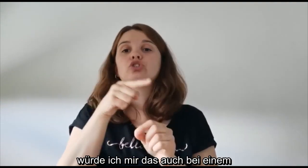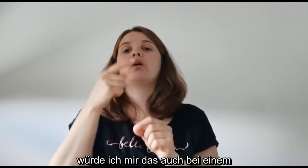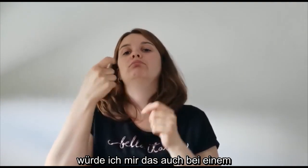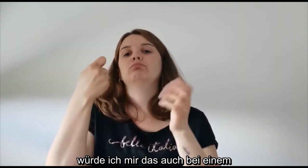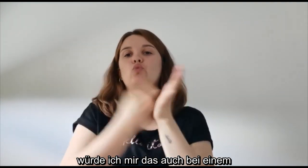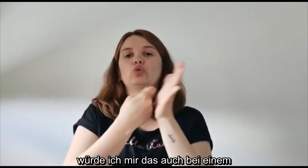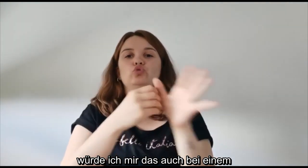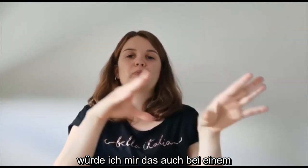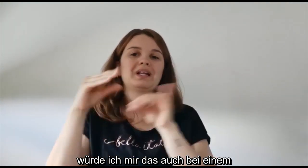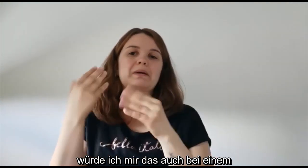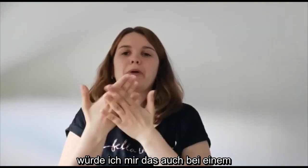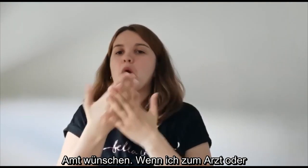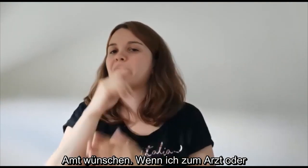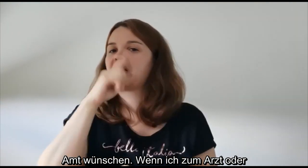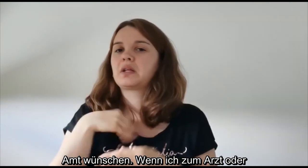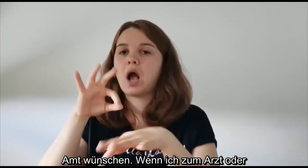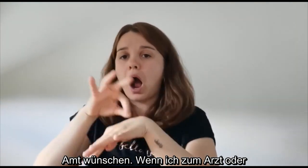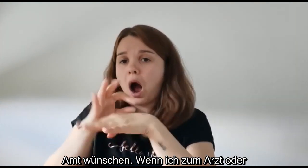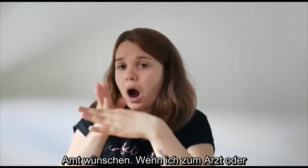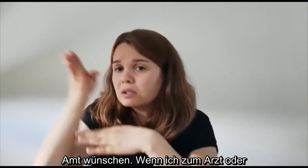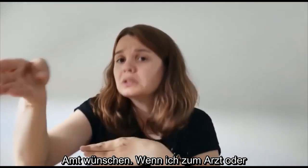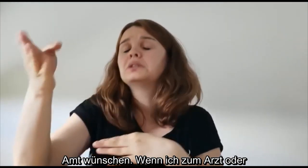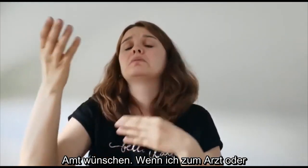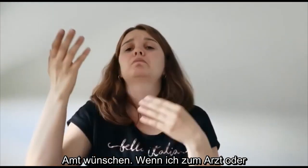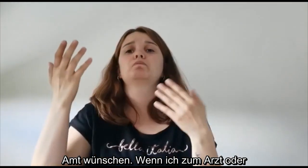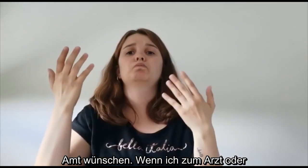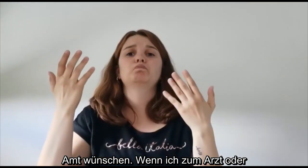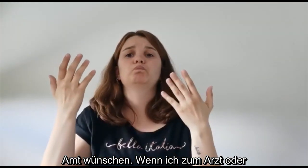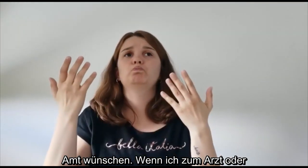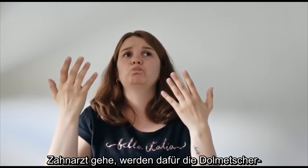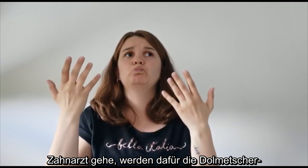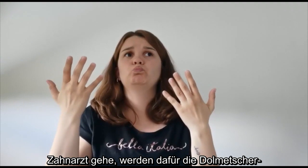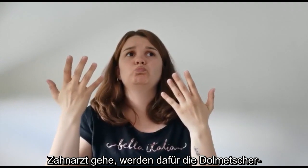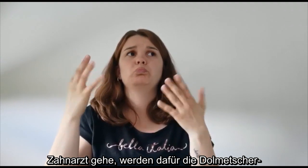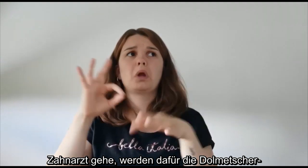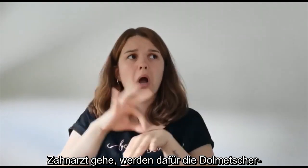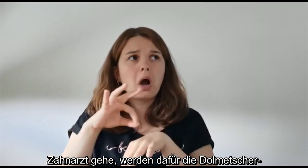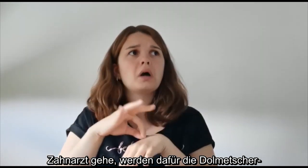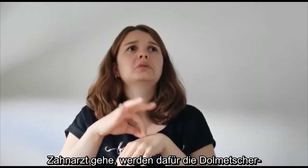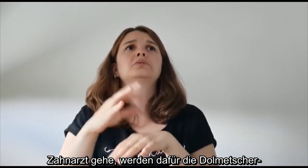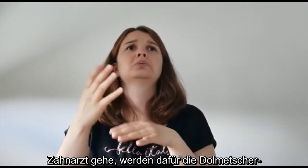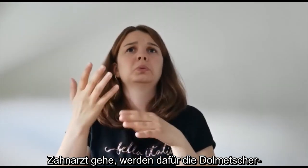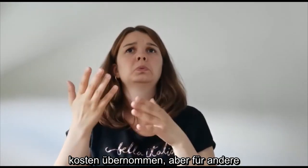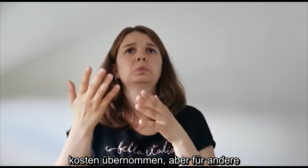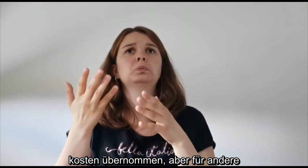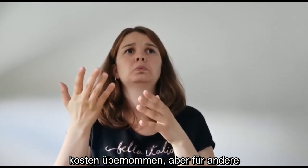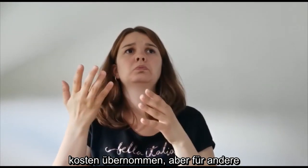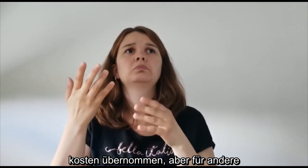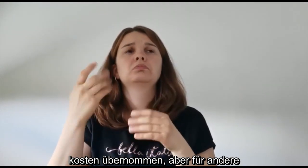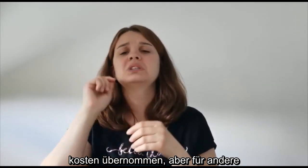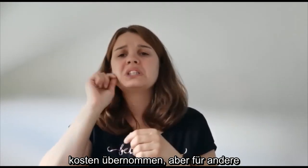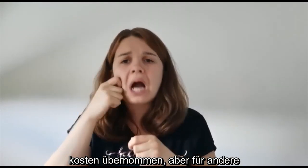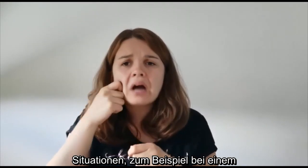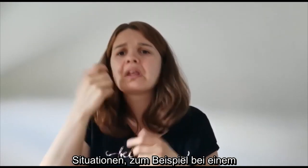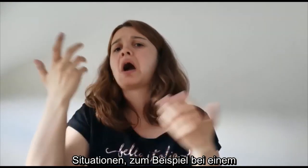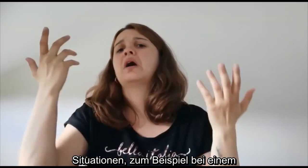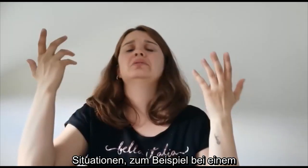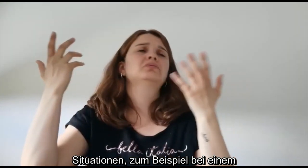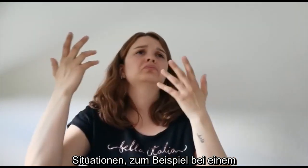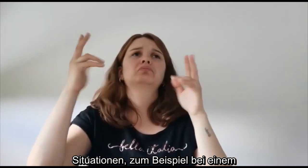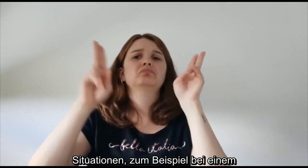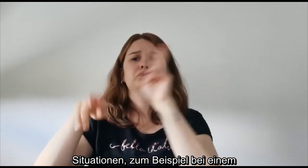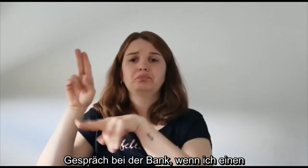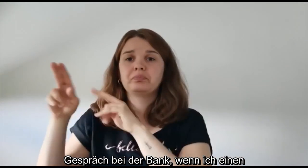würde ich mir das auch bei einem Amt wünschen Wenn ich zu einem Arzt oder Zahnarzt gehe Werden dafür die Dolmetscher Kosten übernommen Aber für andere